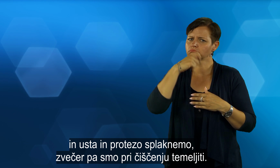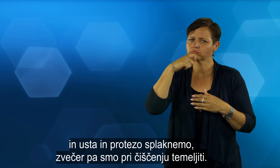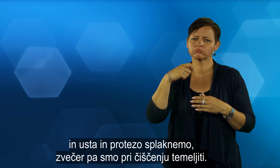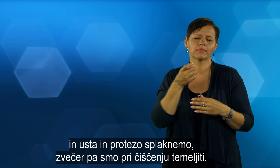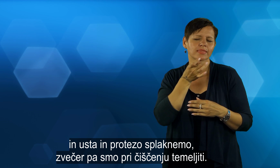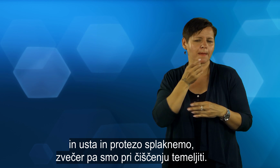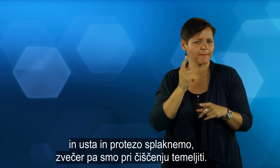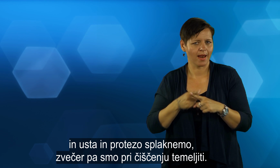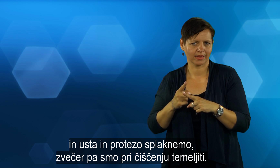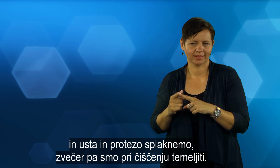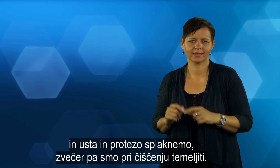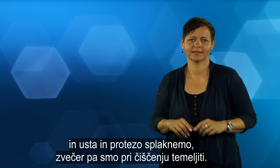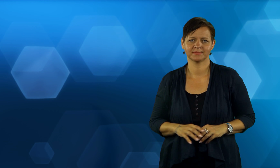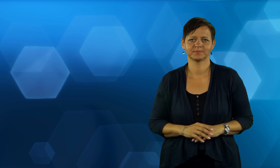temeljiti.